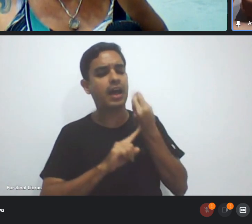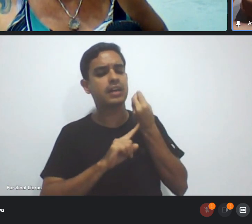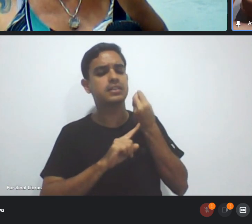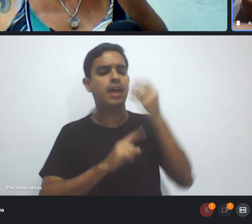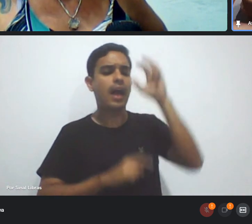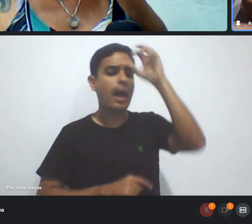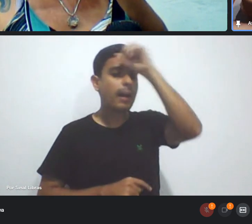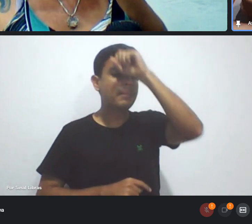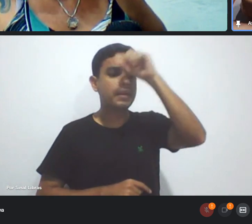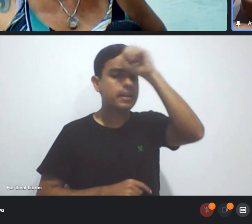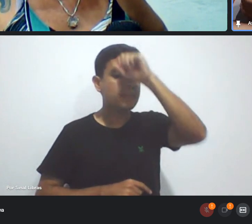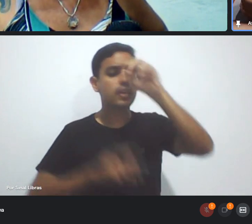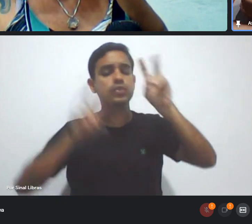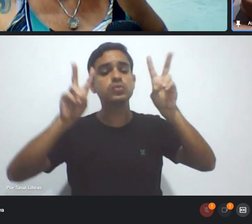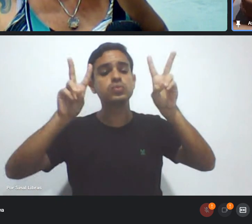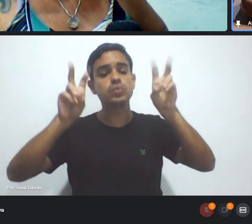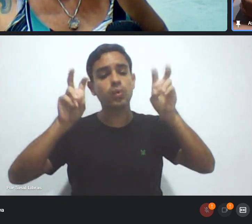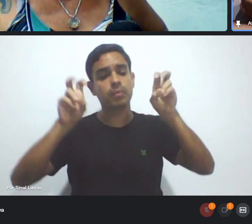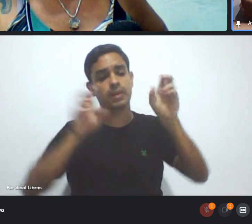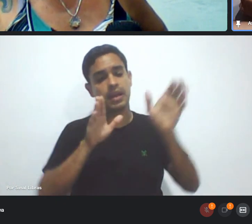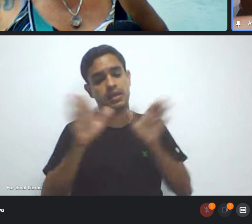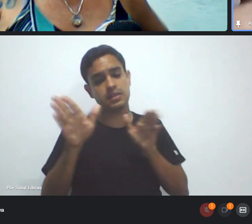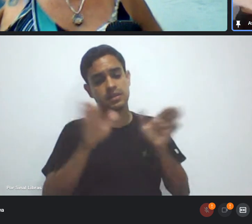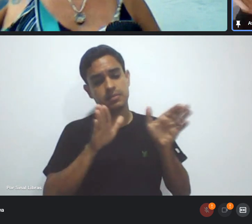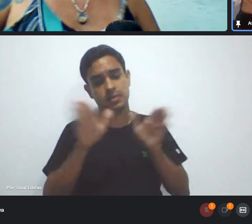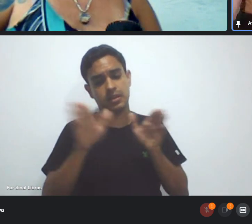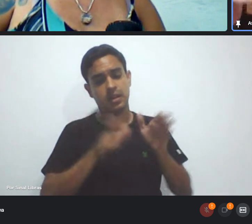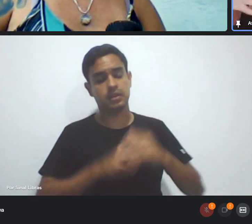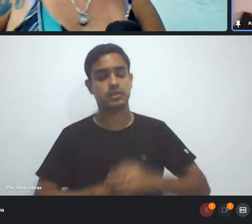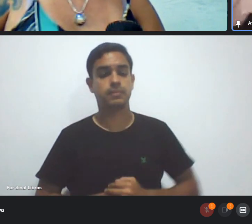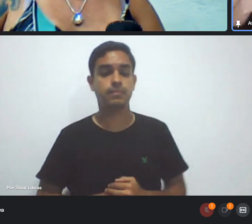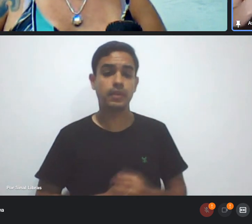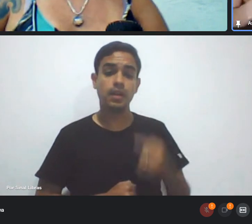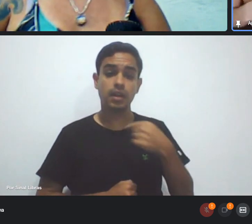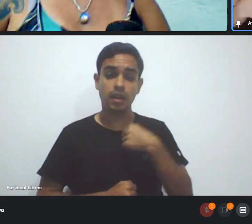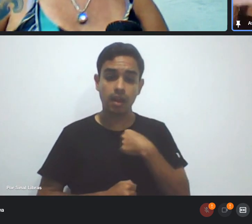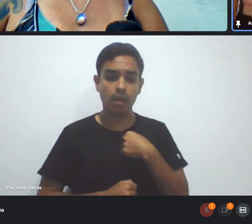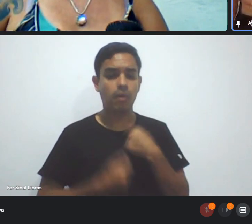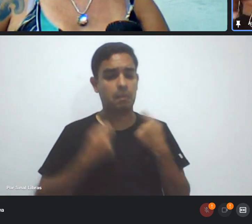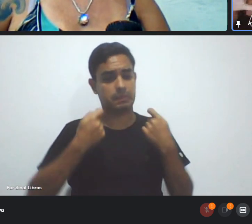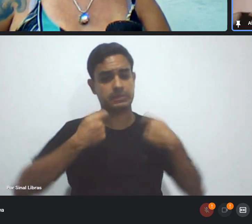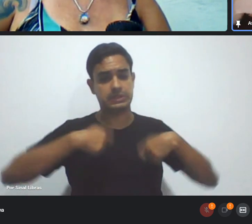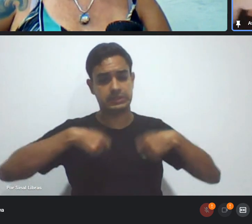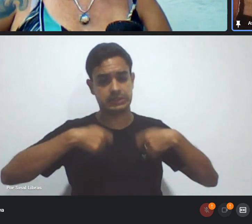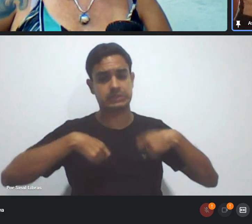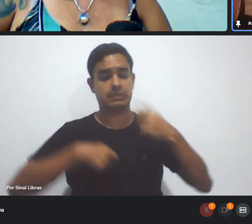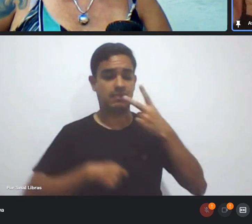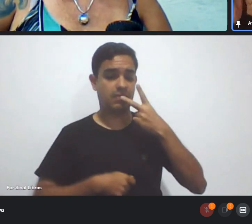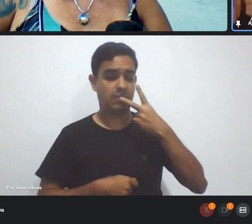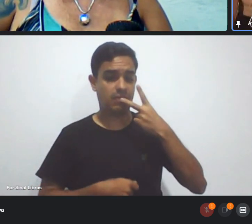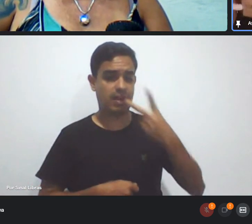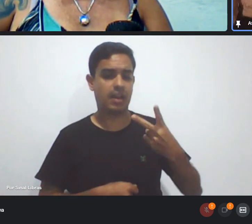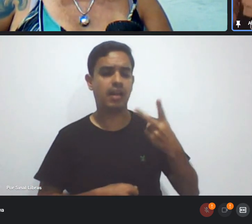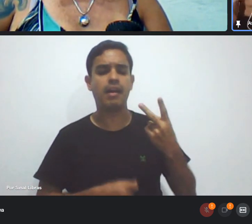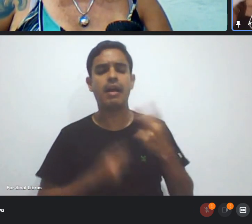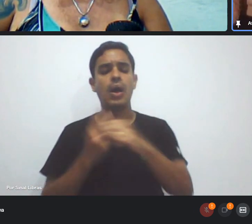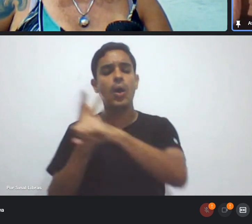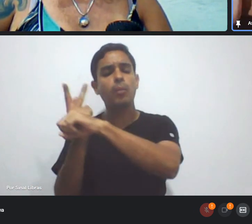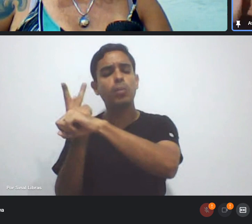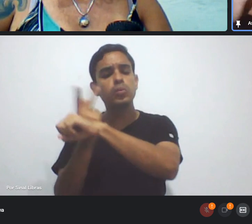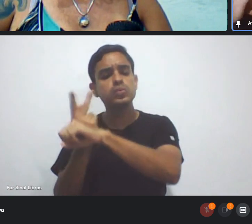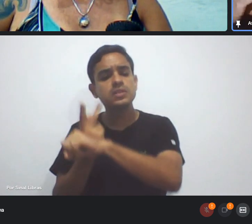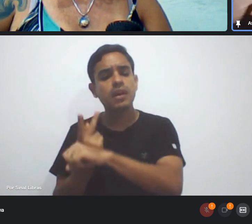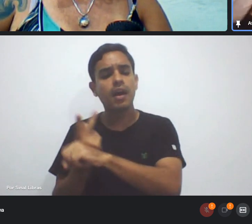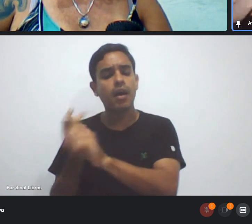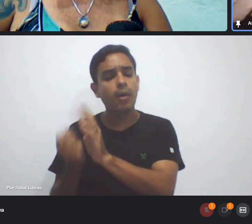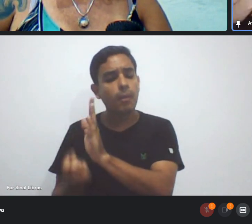da acessibilidade. E aí eu queria até falar que, assim, a Mariana falou, o pessoal buscar produção cultural, né? Até